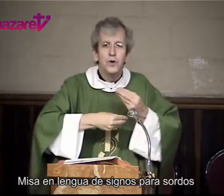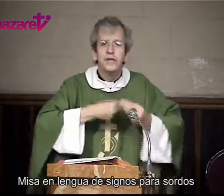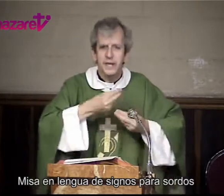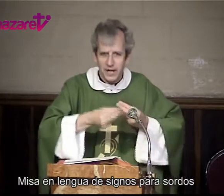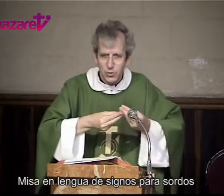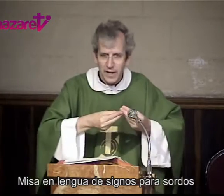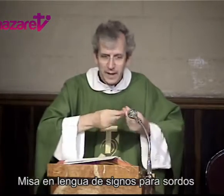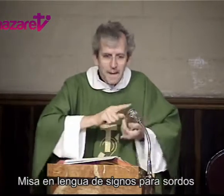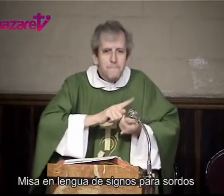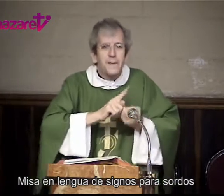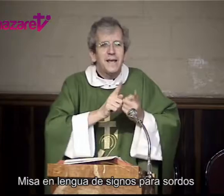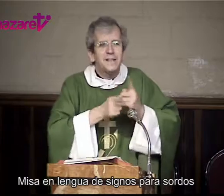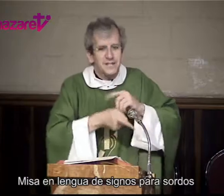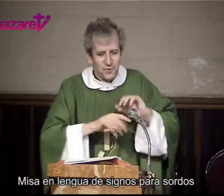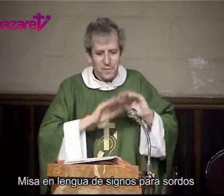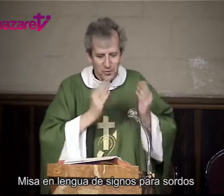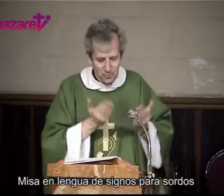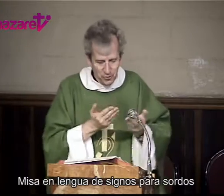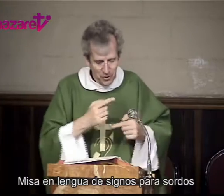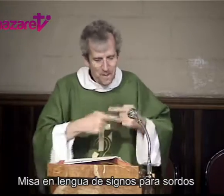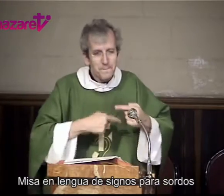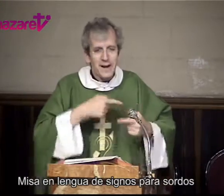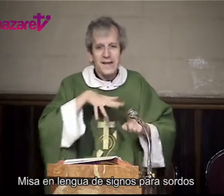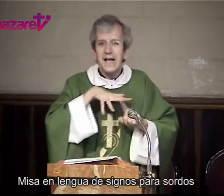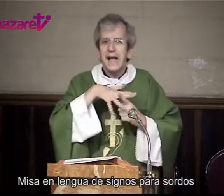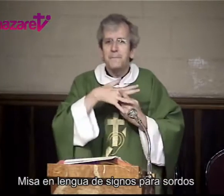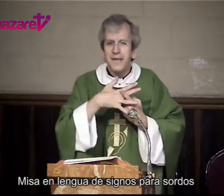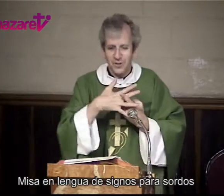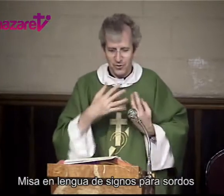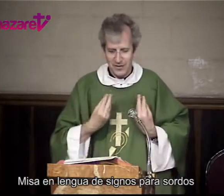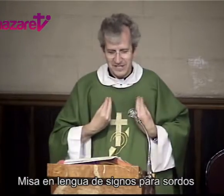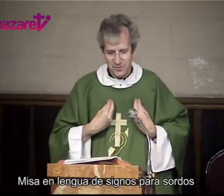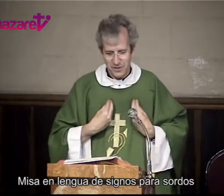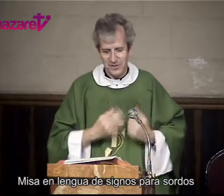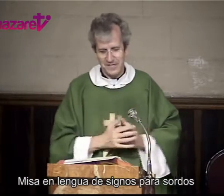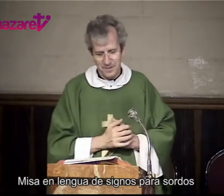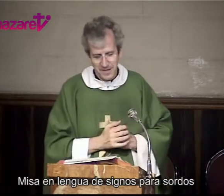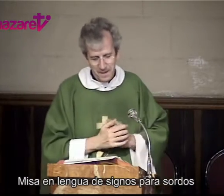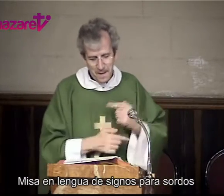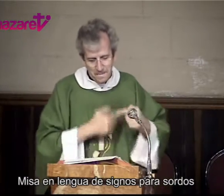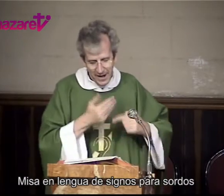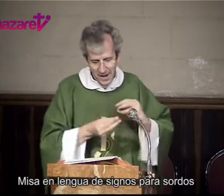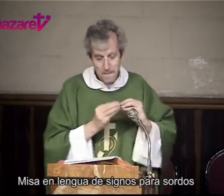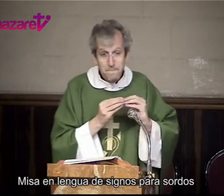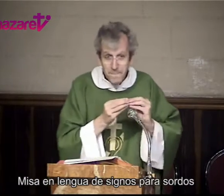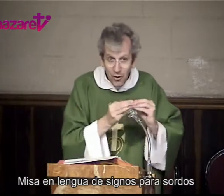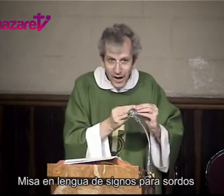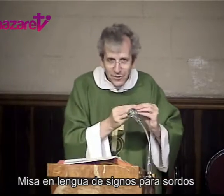quiere actuar. Para ir transformando el mundo, para ir cambiando las situaciones de la vida, para ir mejorando